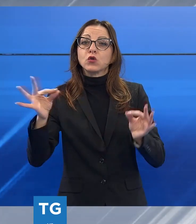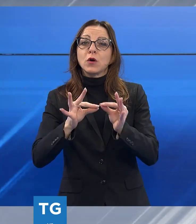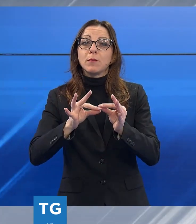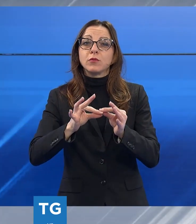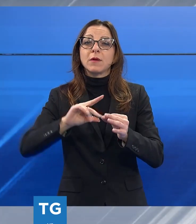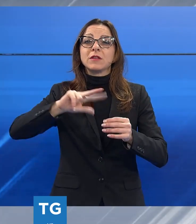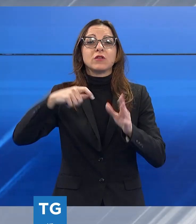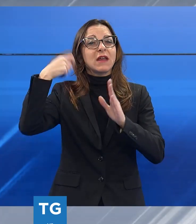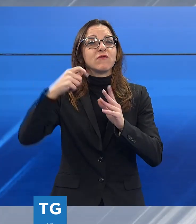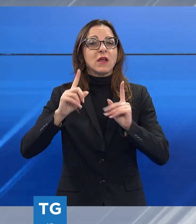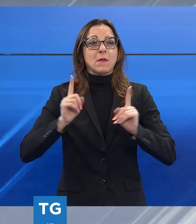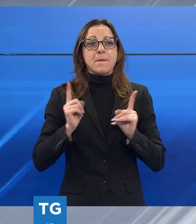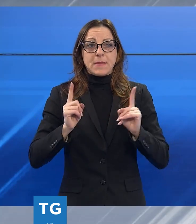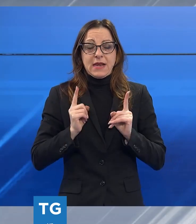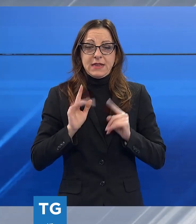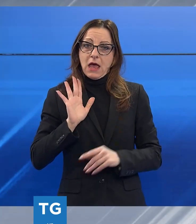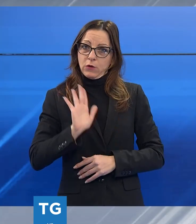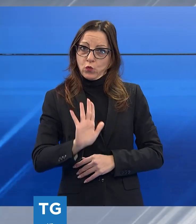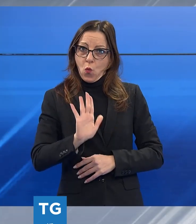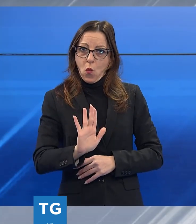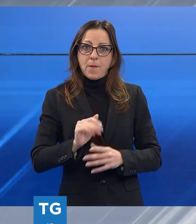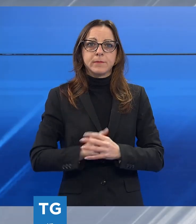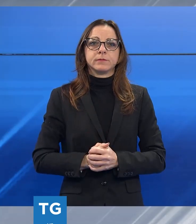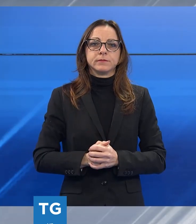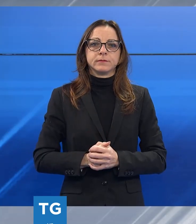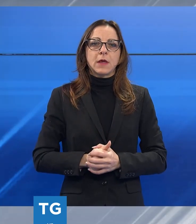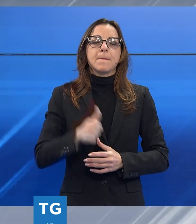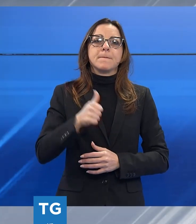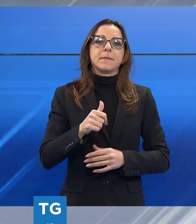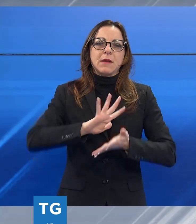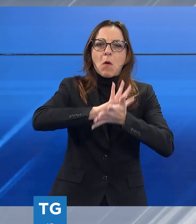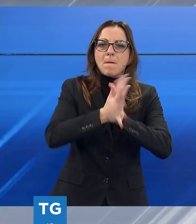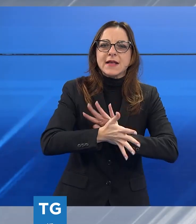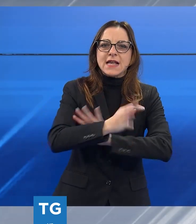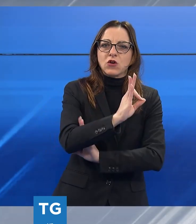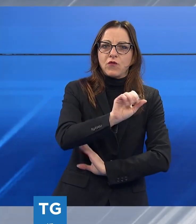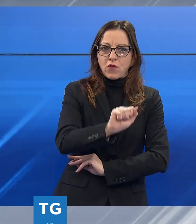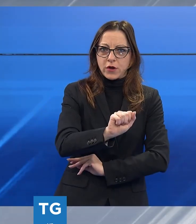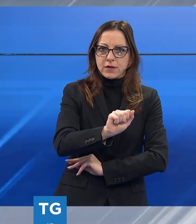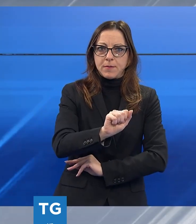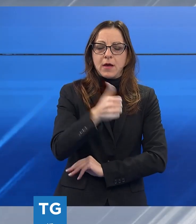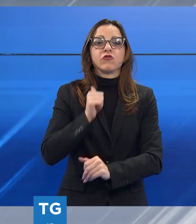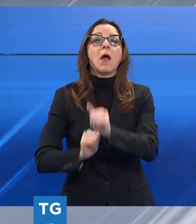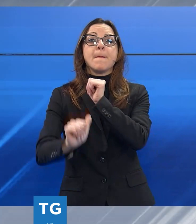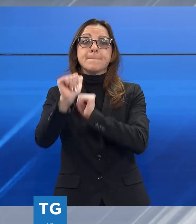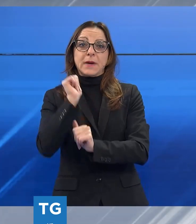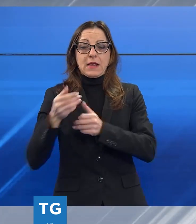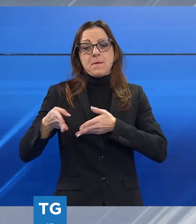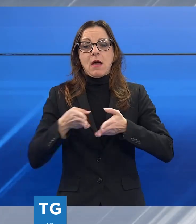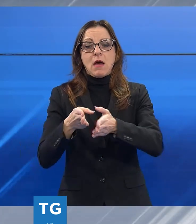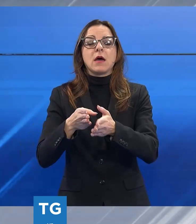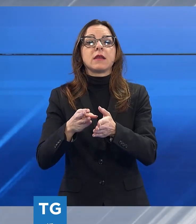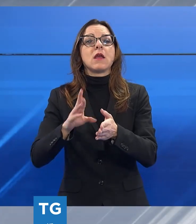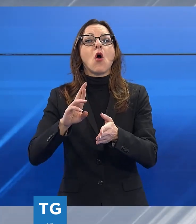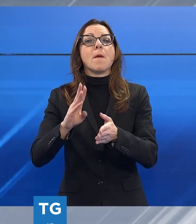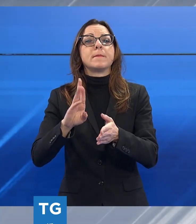trilogia militare del regista. Dopo il massacro di Fort Apache e prima di Rio Bravo, il film celebra